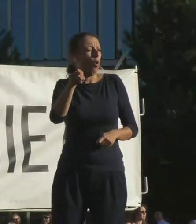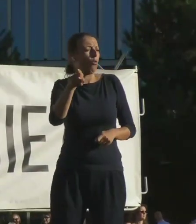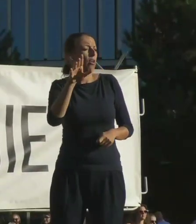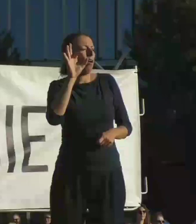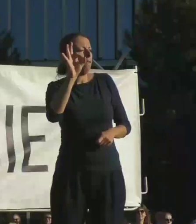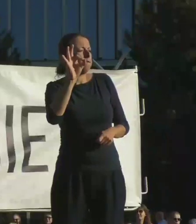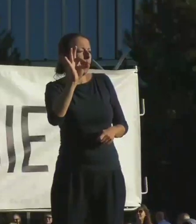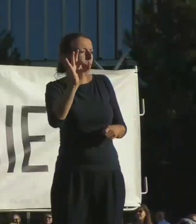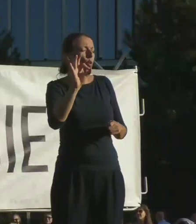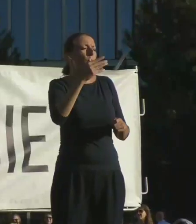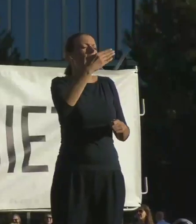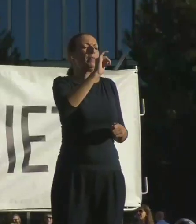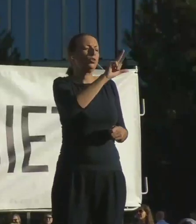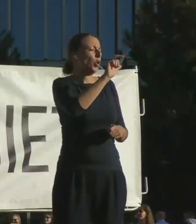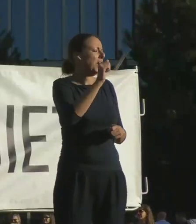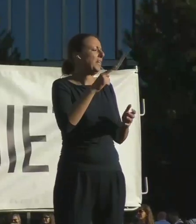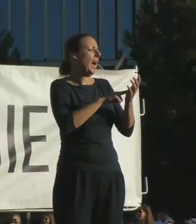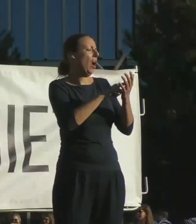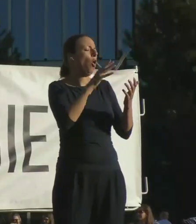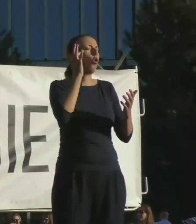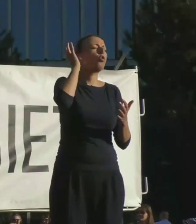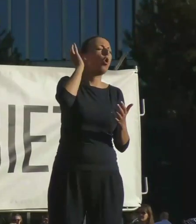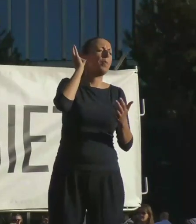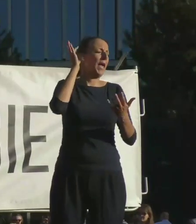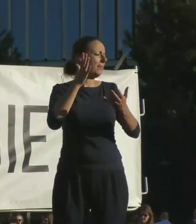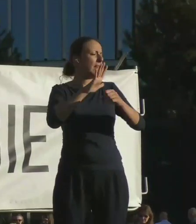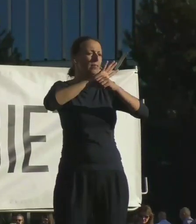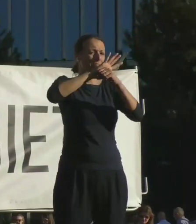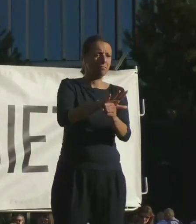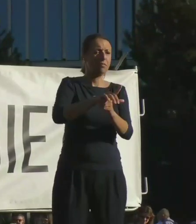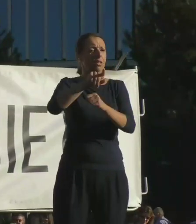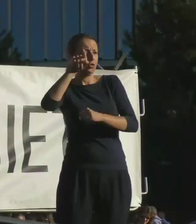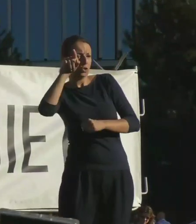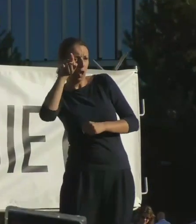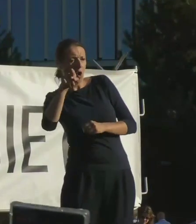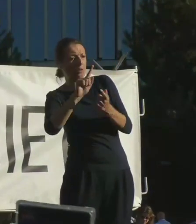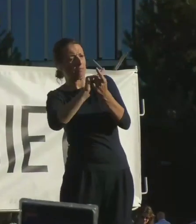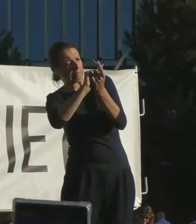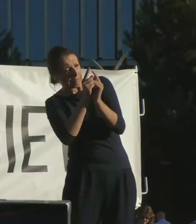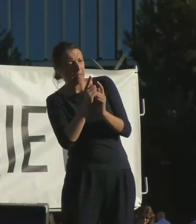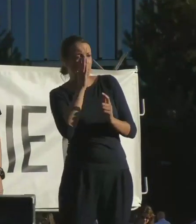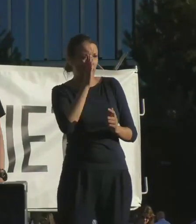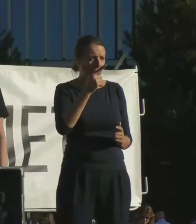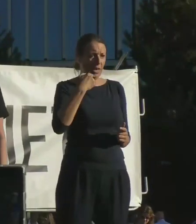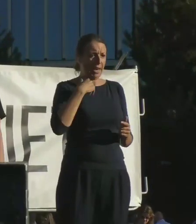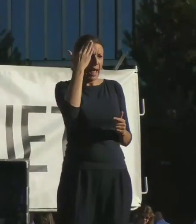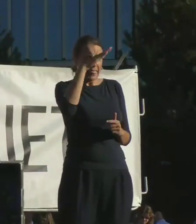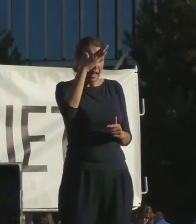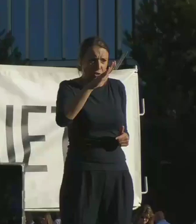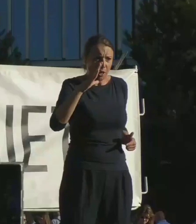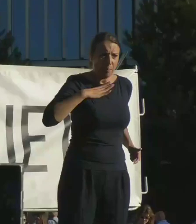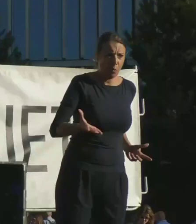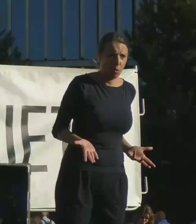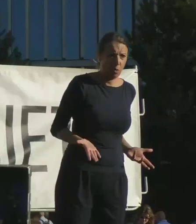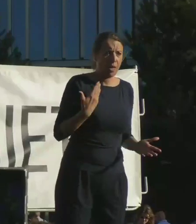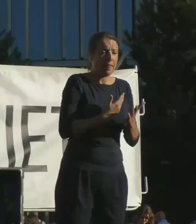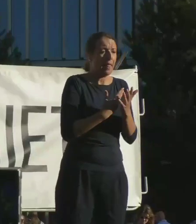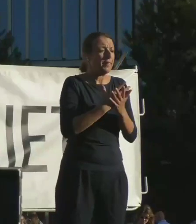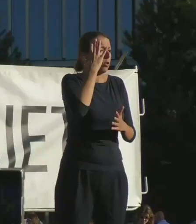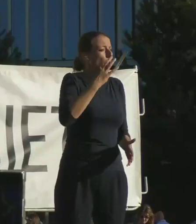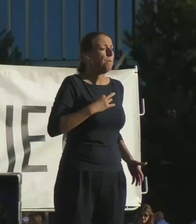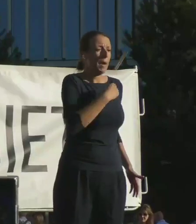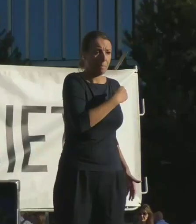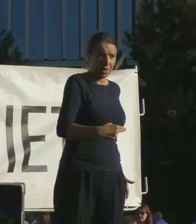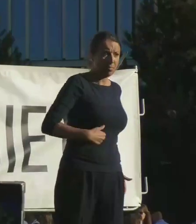normalnej mizoginii, miałam, ta dziewczynka miała taką nadzieję. Dlatego, panie premierze, ze smutkiem